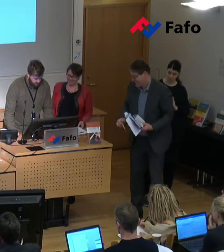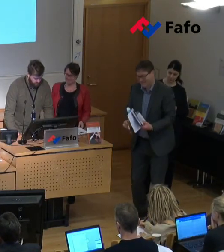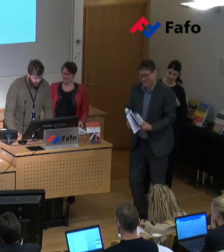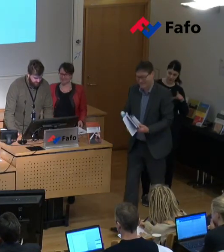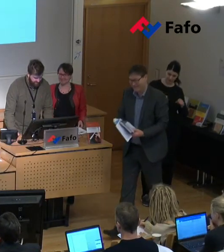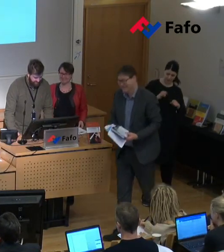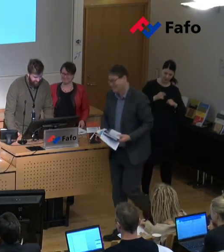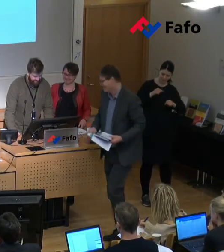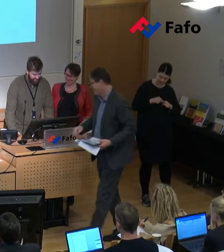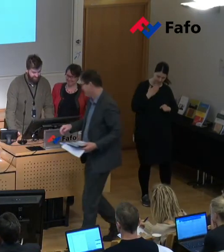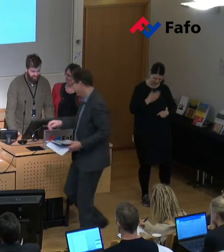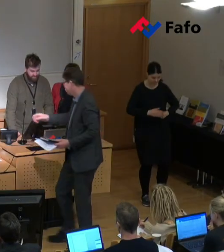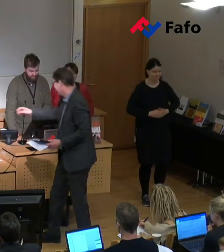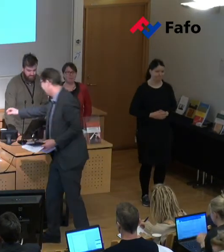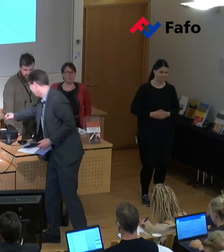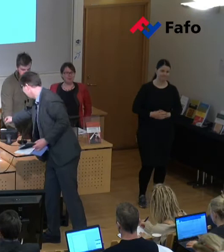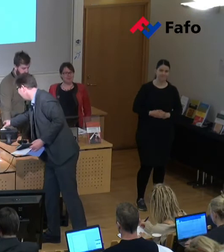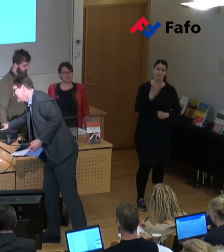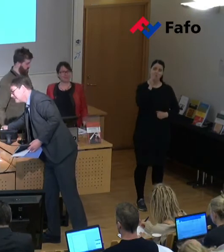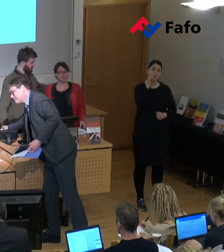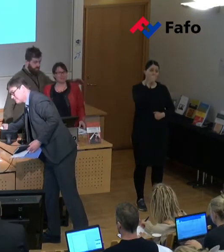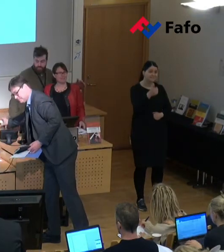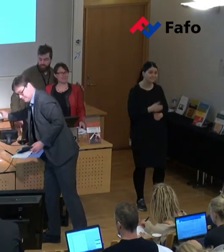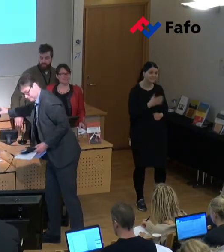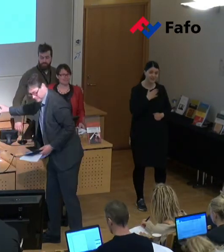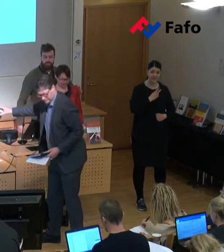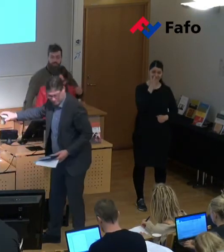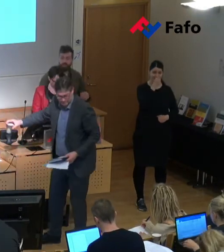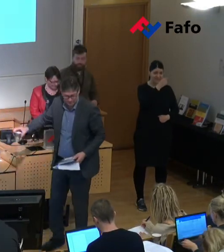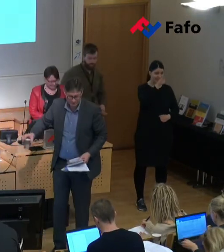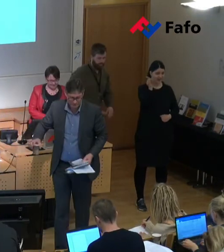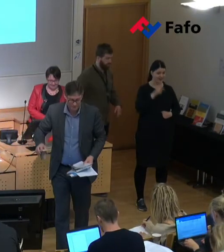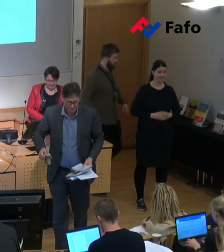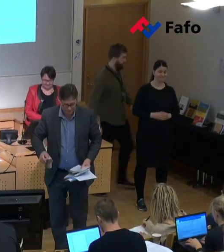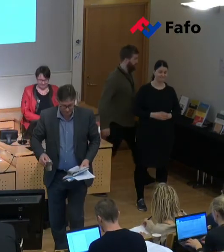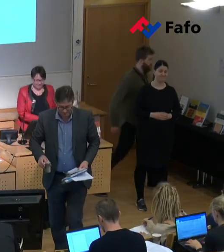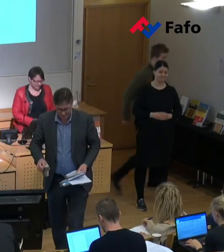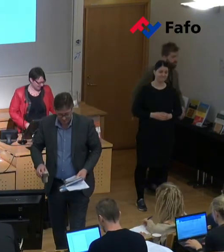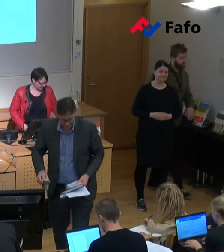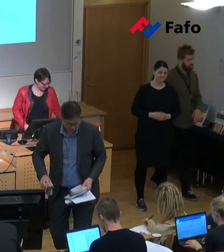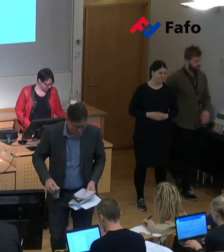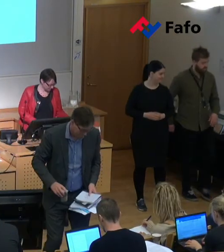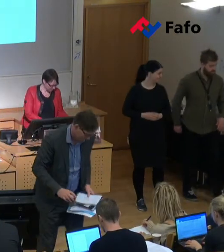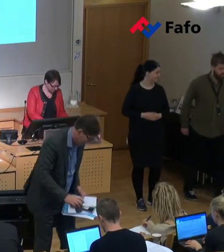Men det er veldig bra. God morgen, så hyggelig å se dere her.